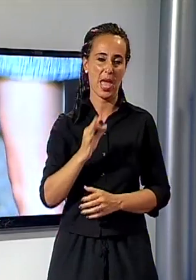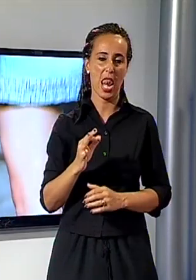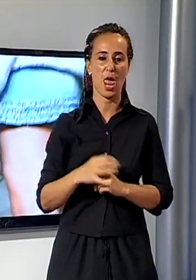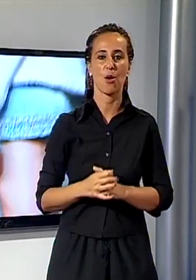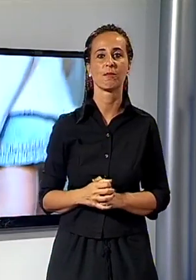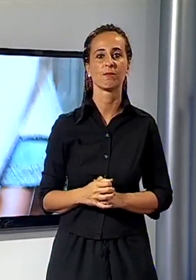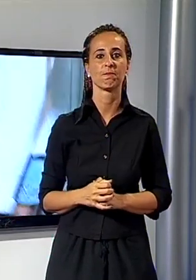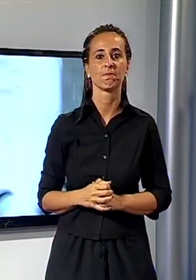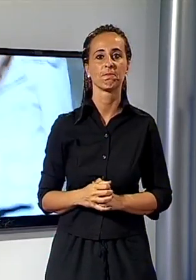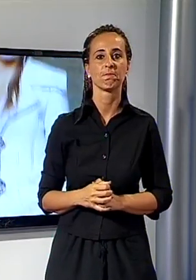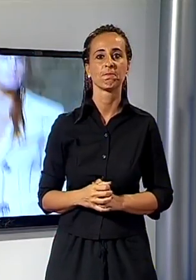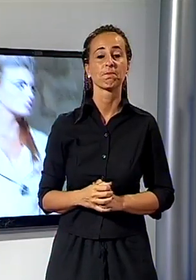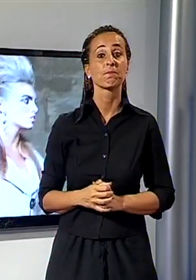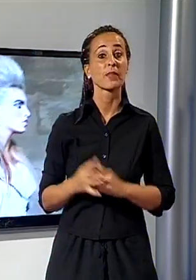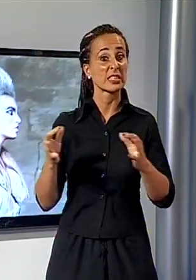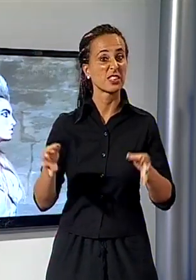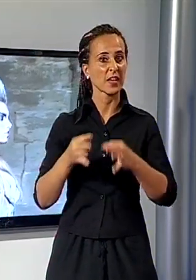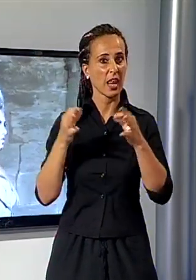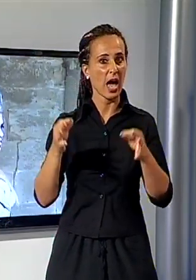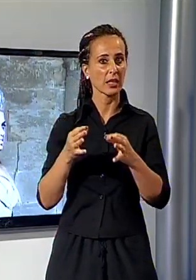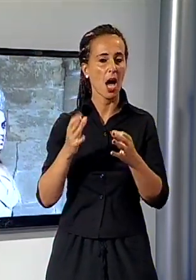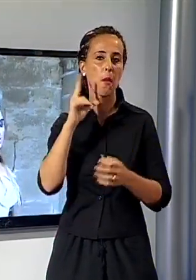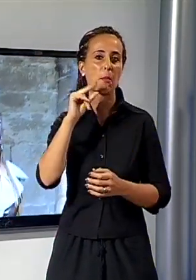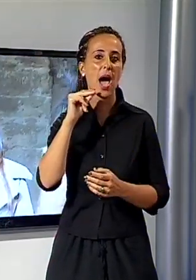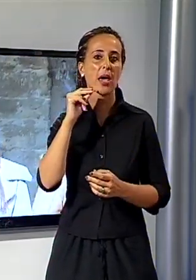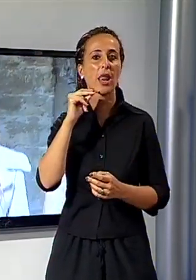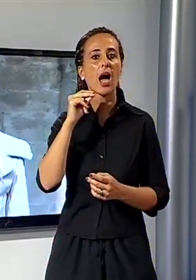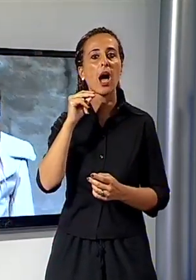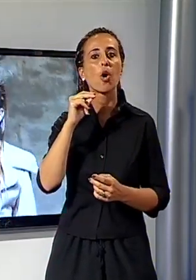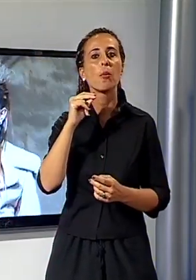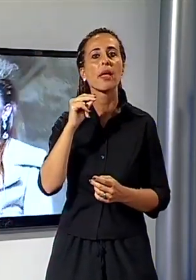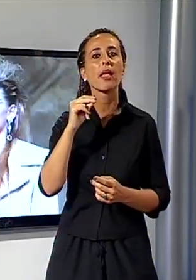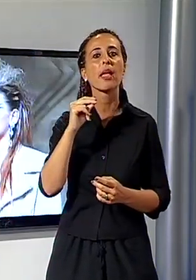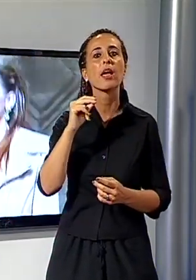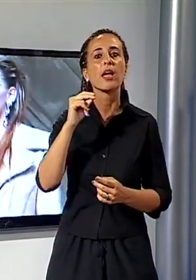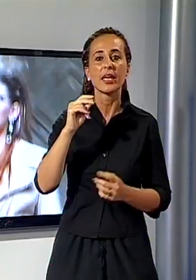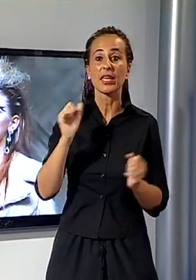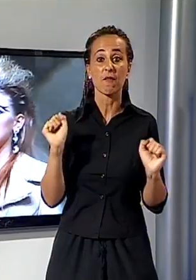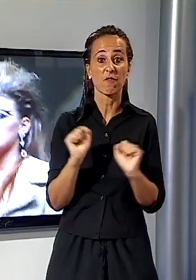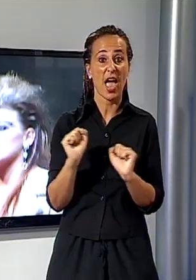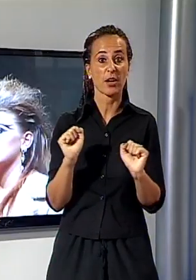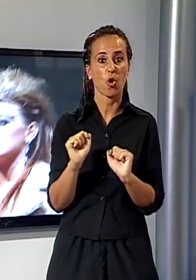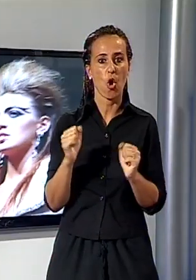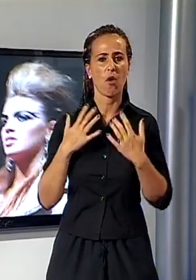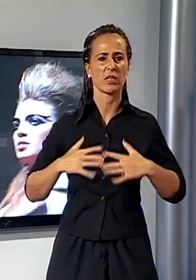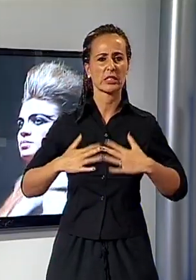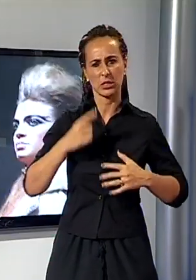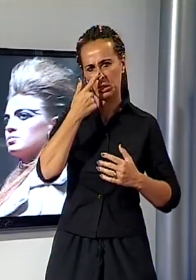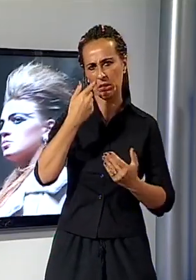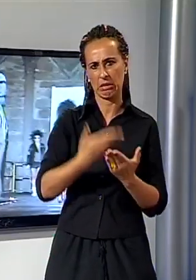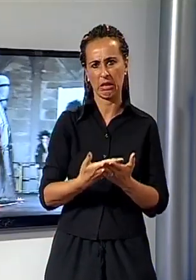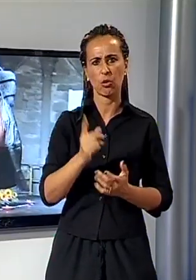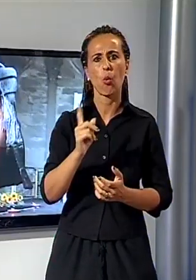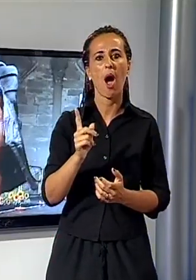restauro delle opere della pieve romanica che domina piazza Vittorio Veneto, suggestivo scenario della manifestazione. E la serata di